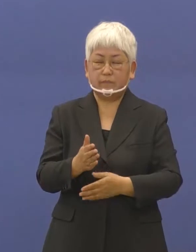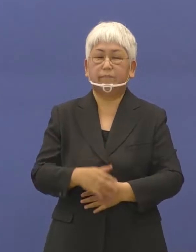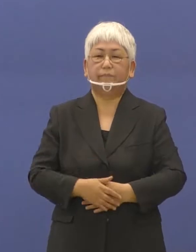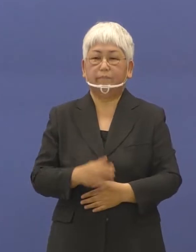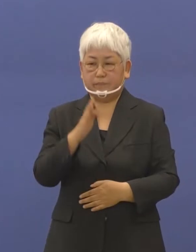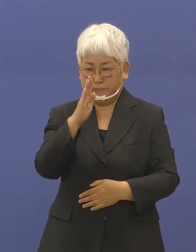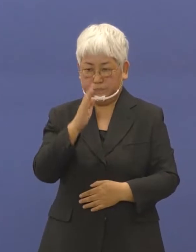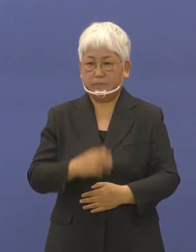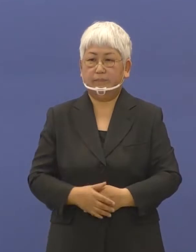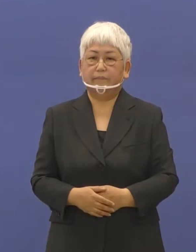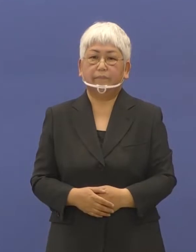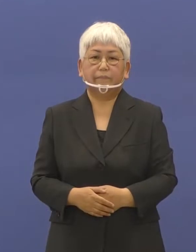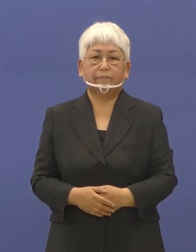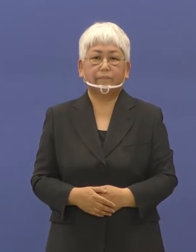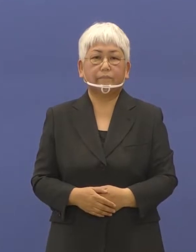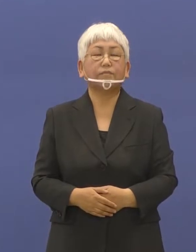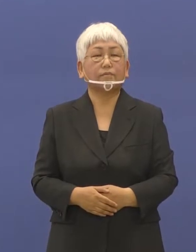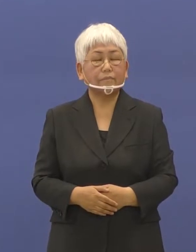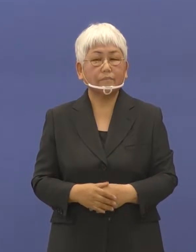ただければと思います。